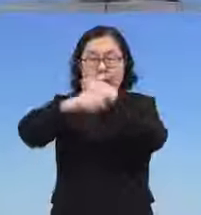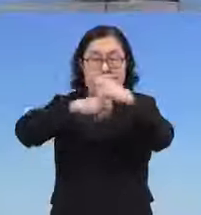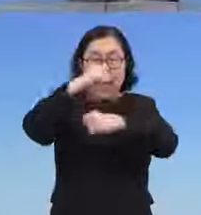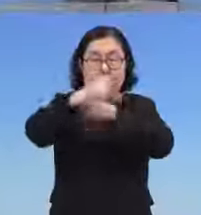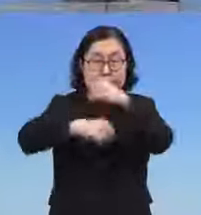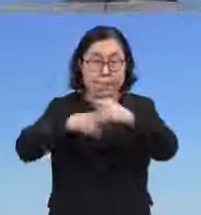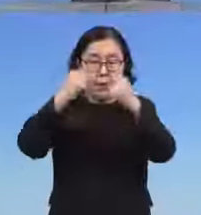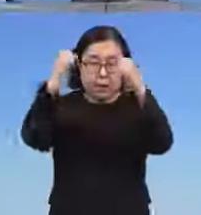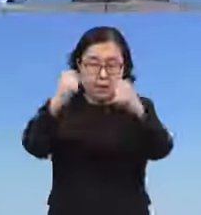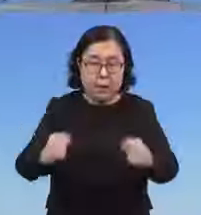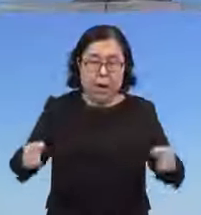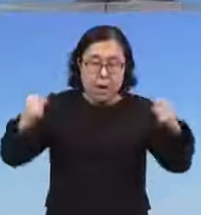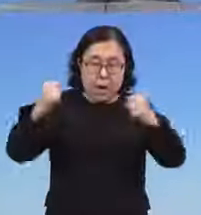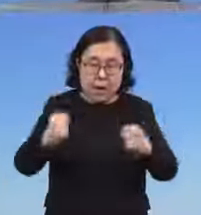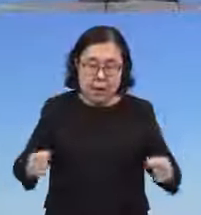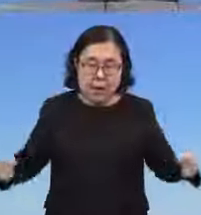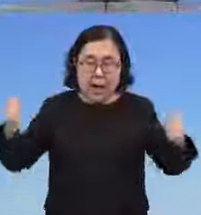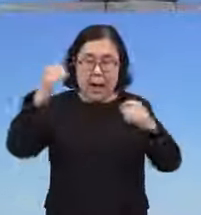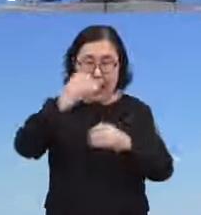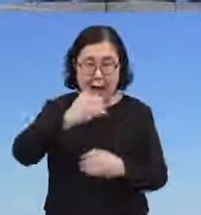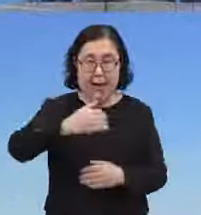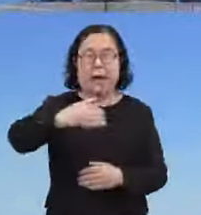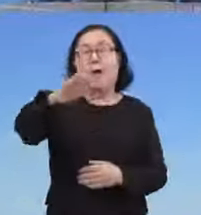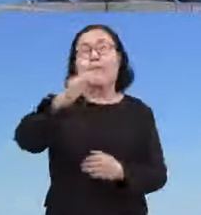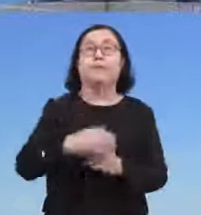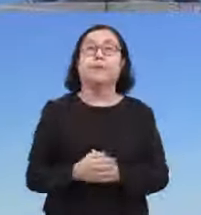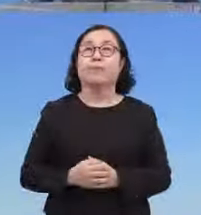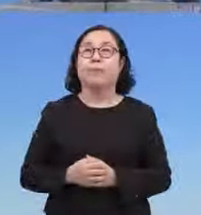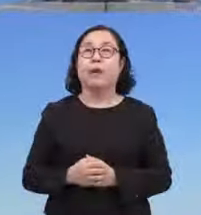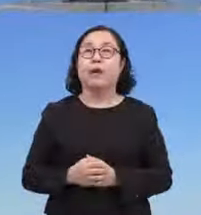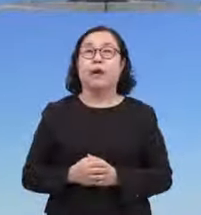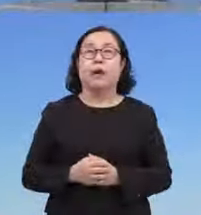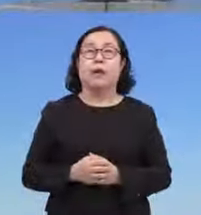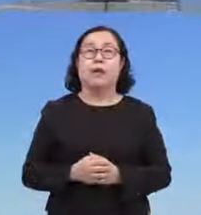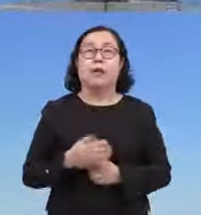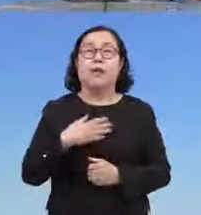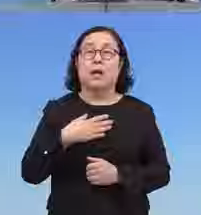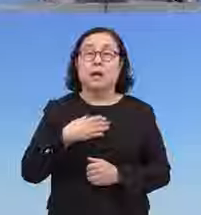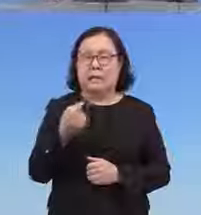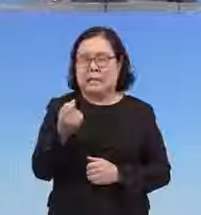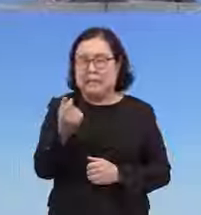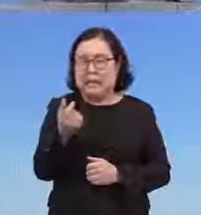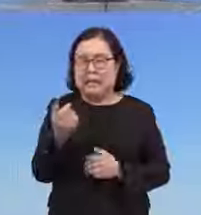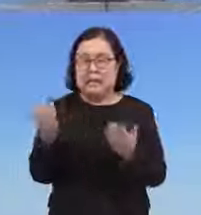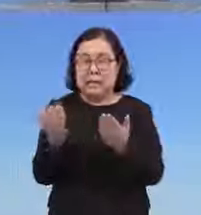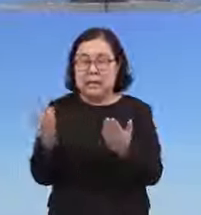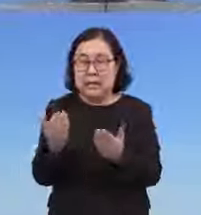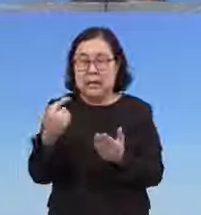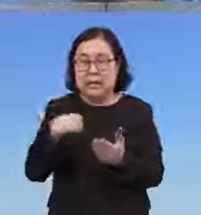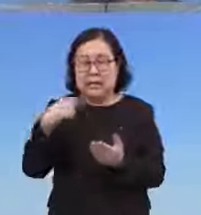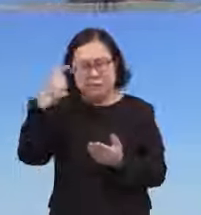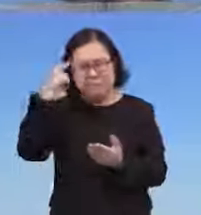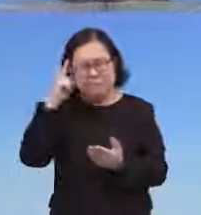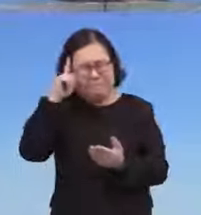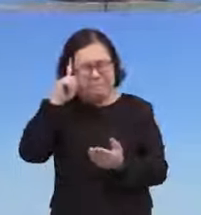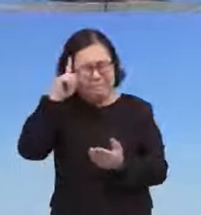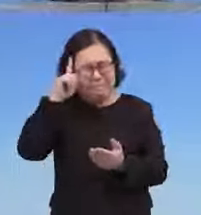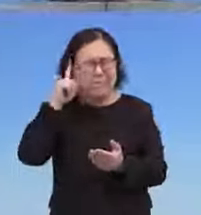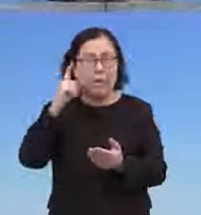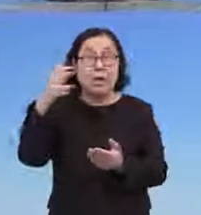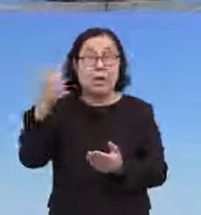맨날 그 큰 그림을 그려주시는 주님을 이해를 못해가지고 그냥 아무것도 아닌 거 가지고 맨날 거기에 마음